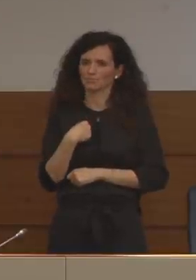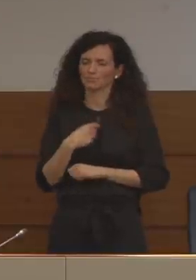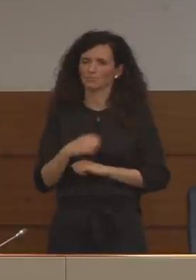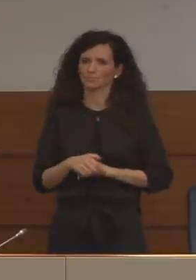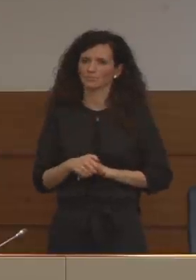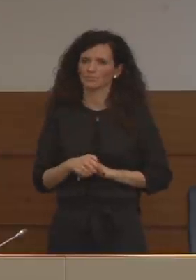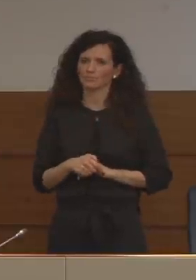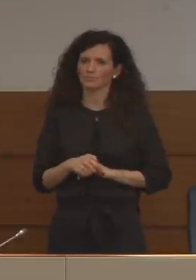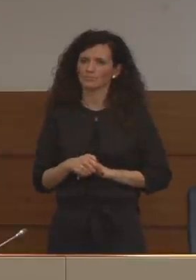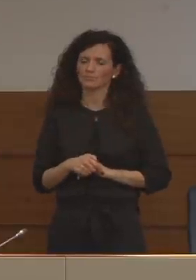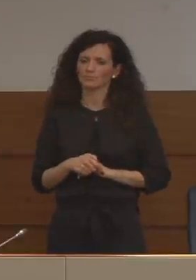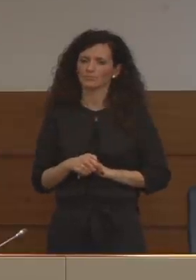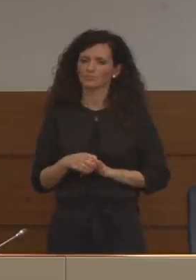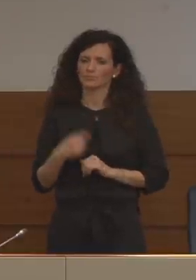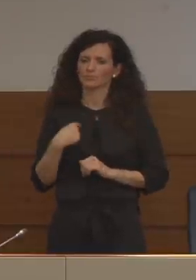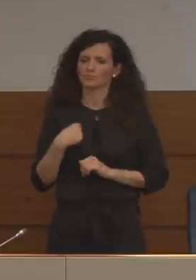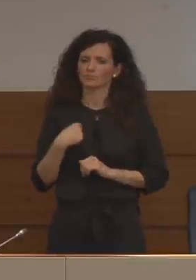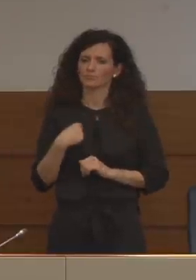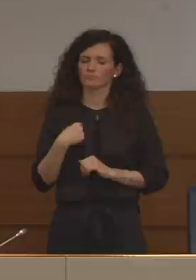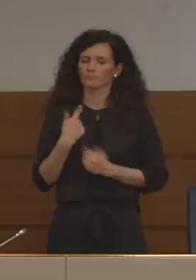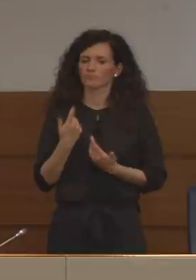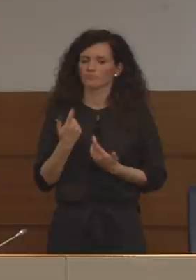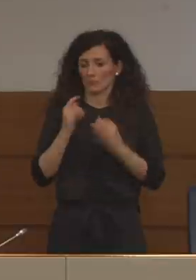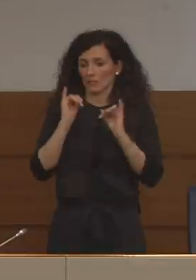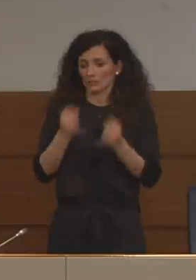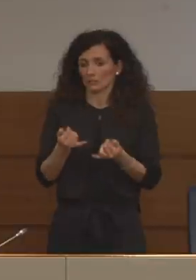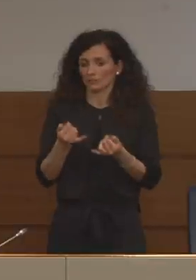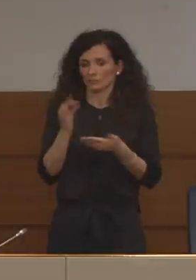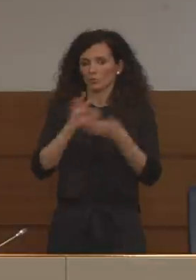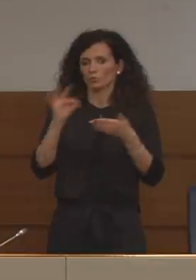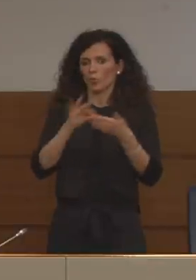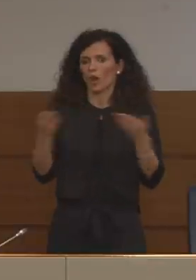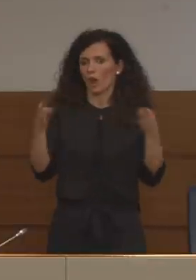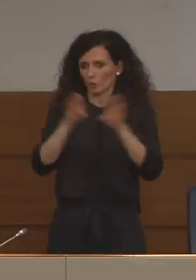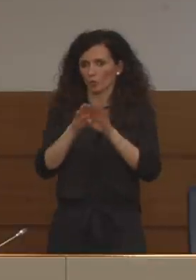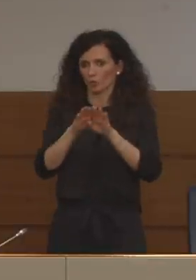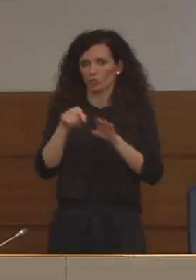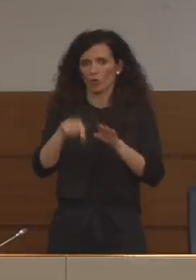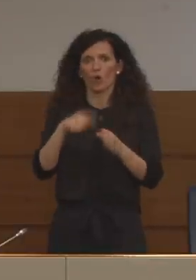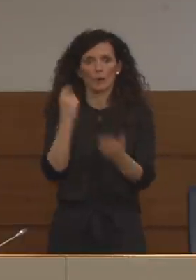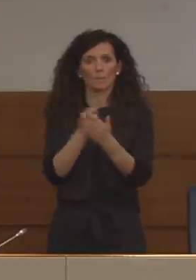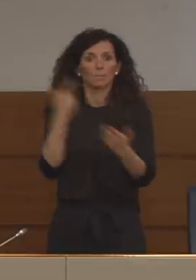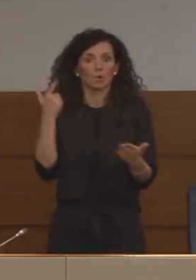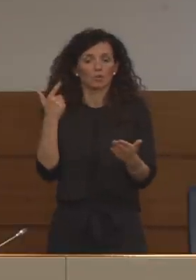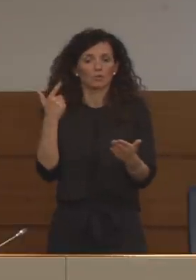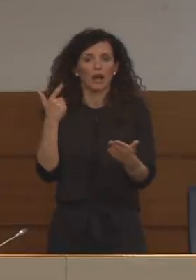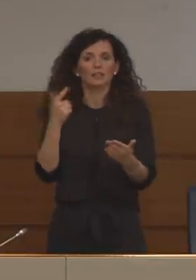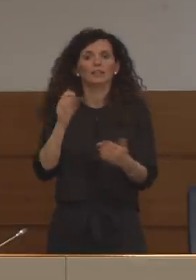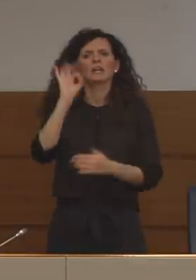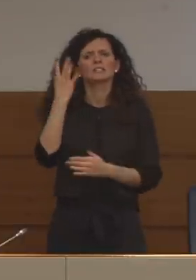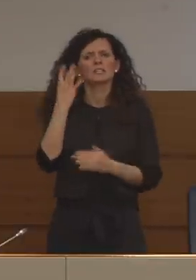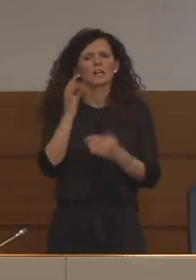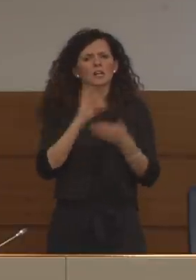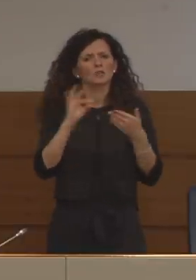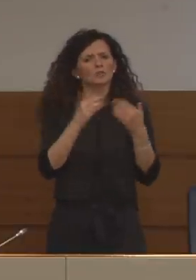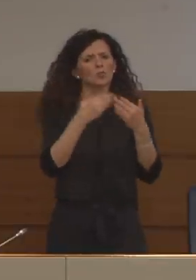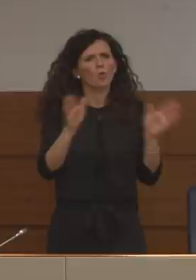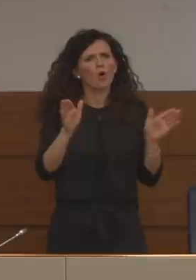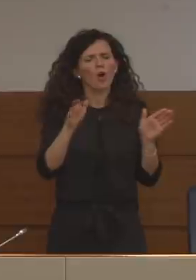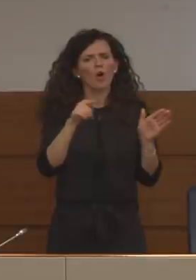certamente avuto la sua efficacia perché altrimenti avremmo avuto una crescita